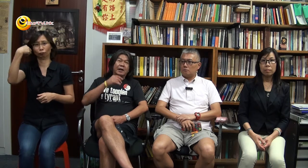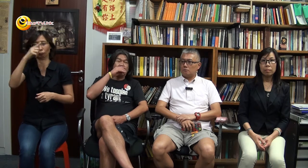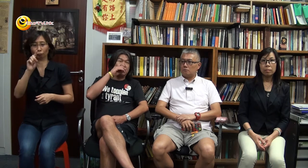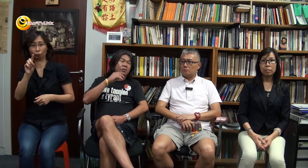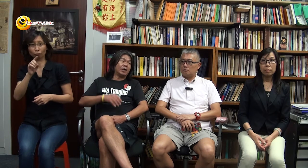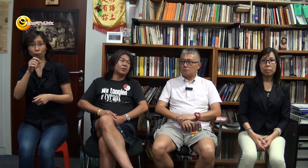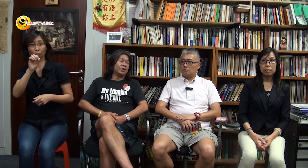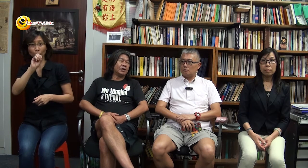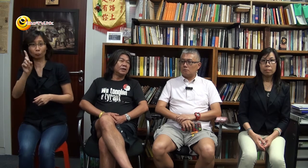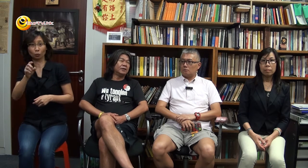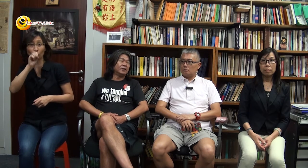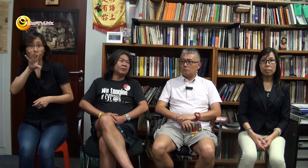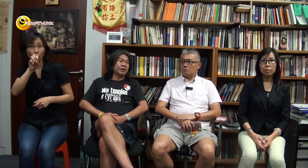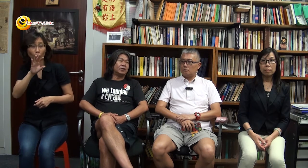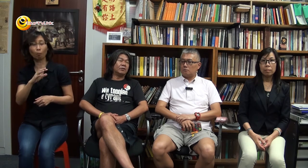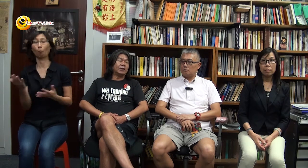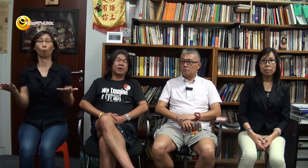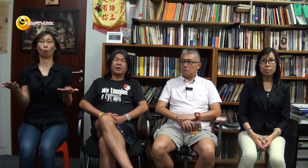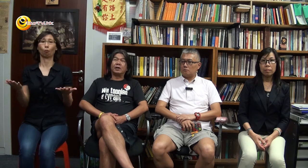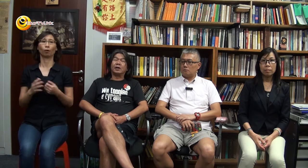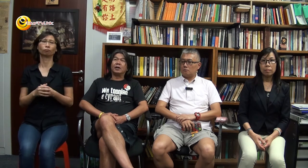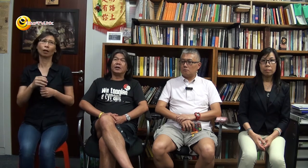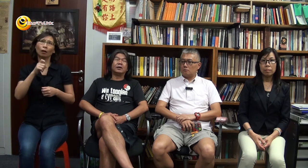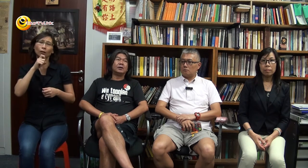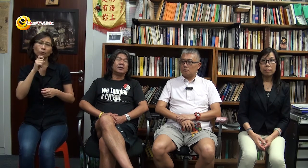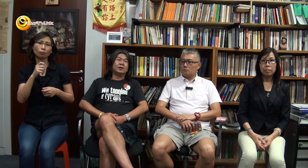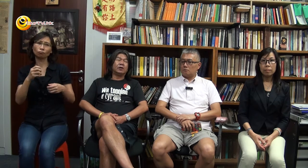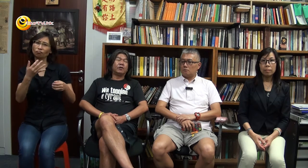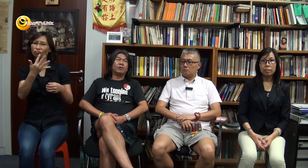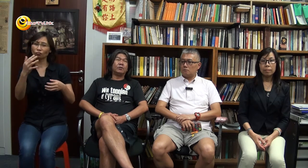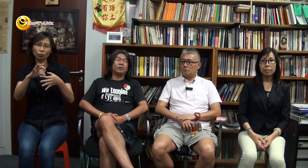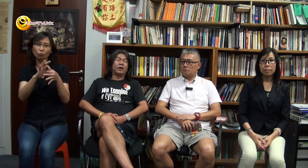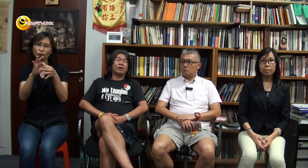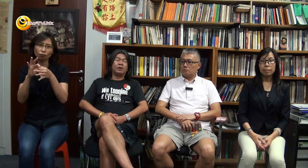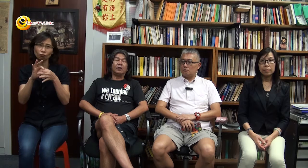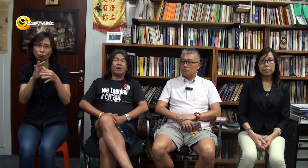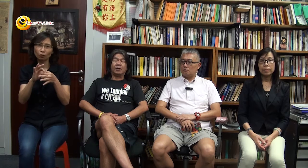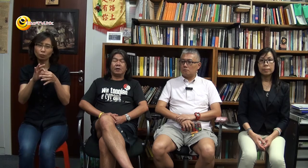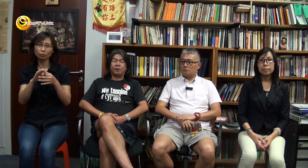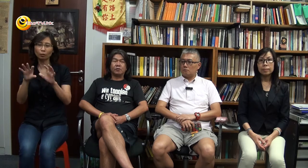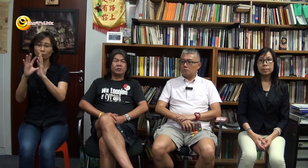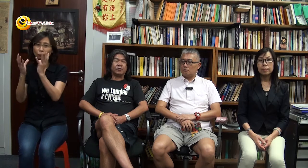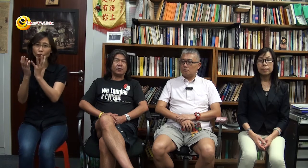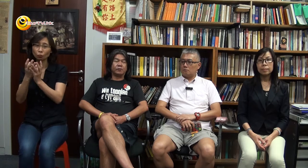只係得幾個相關嘅局長啦，或者初頭咧都係呢、這個房委呢、這個